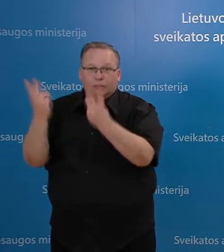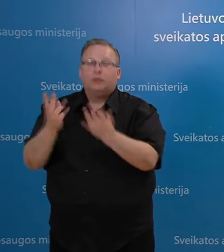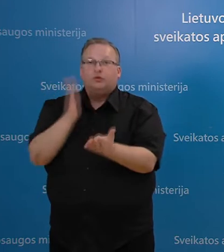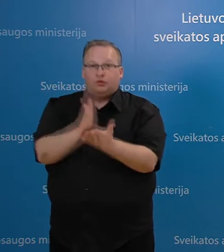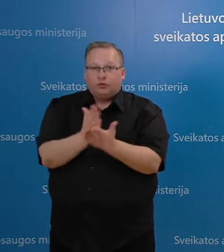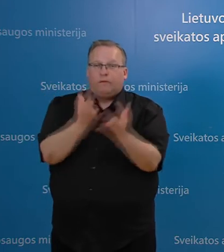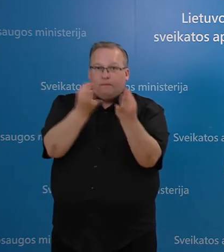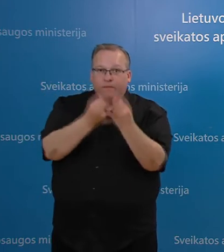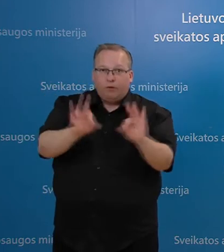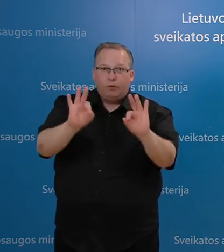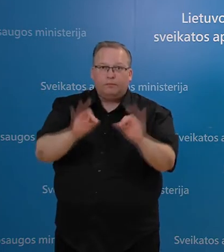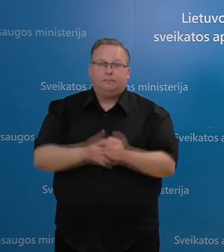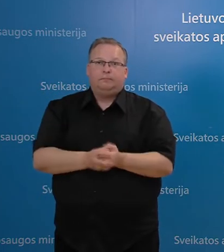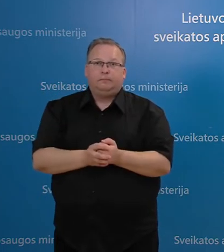leidžiama